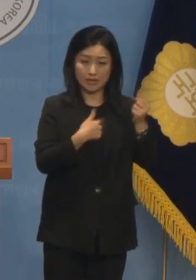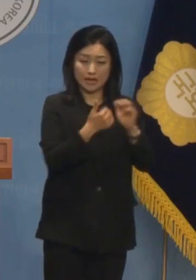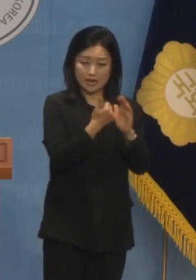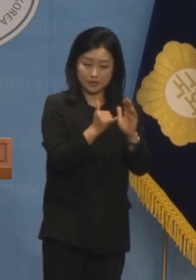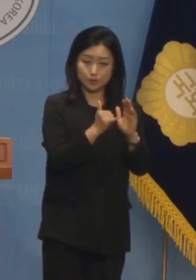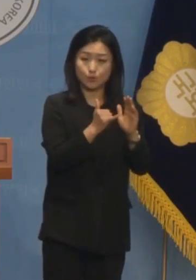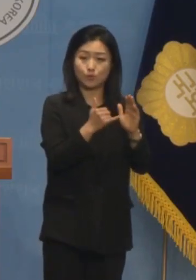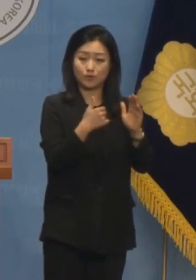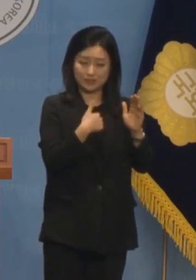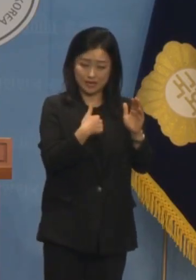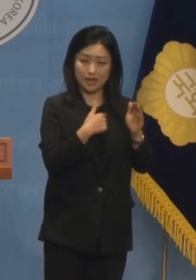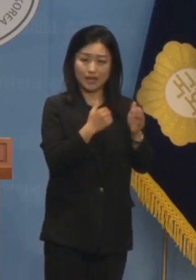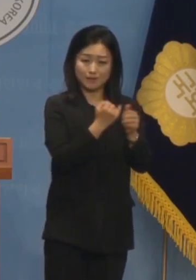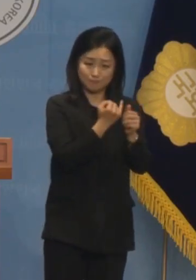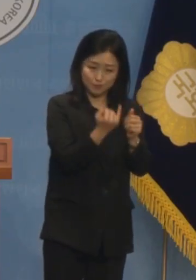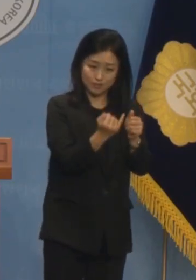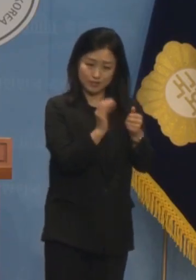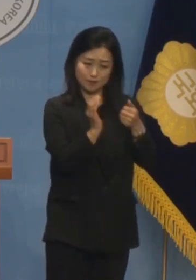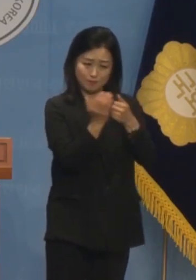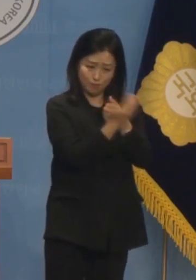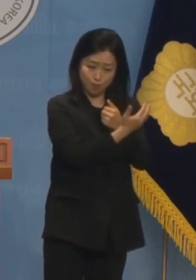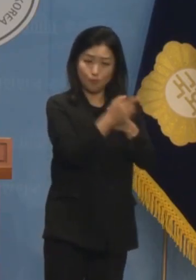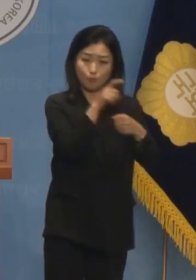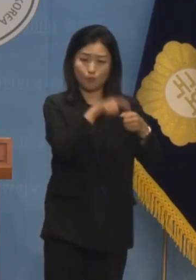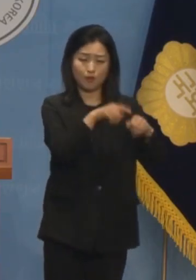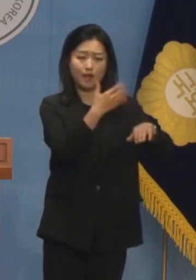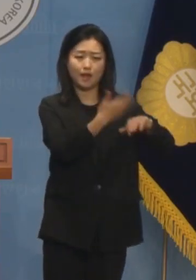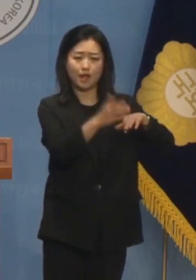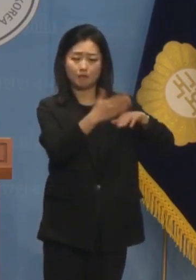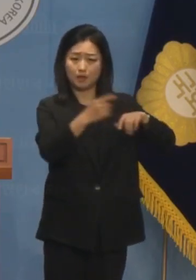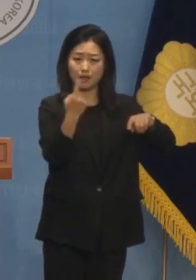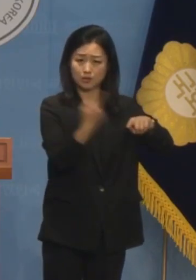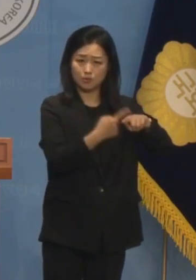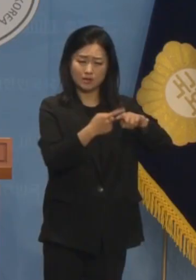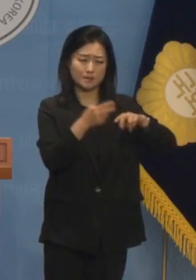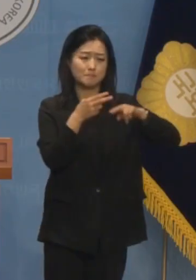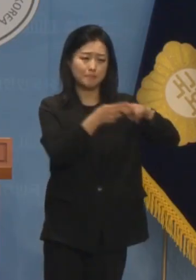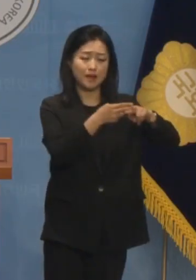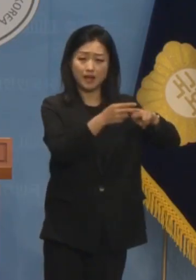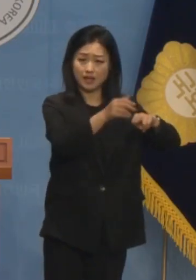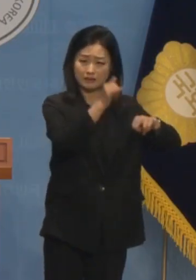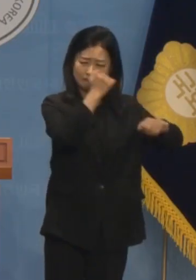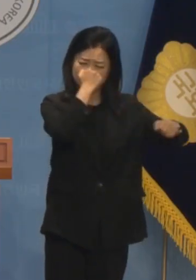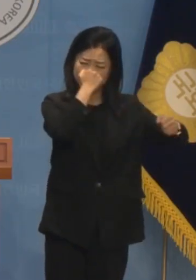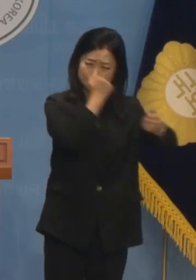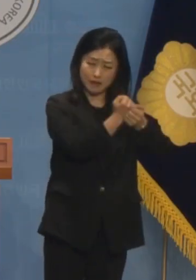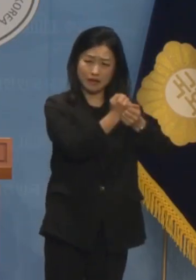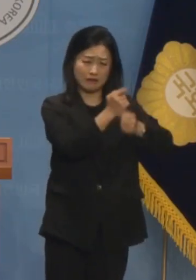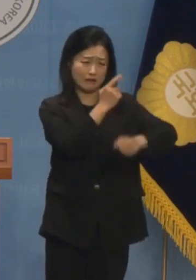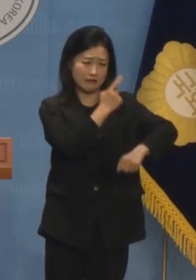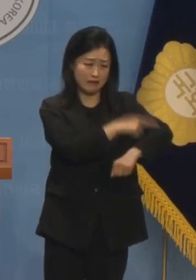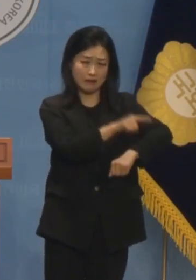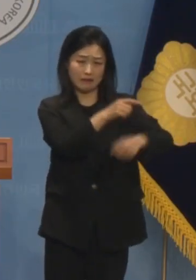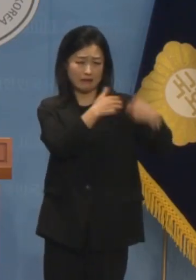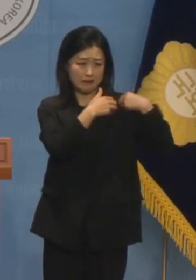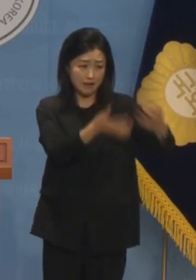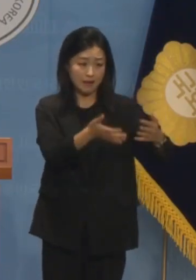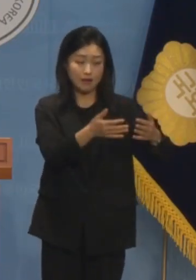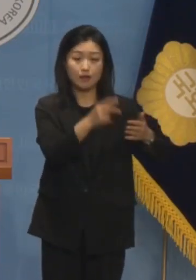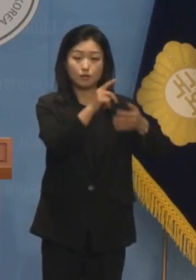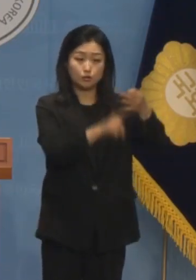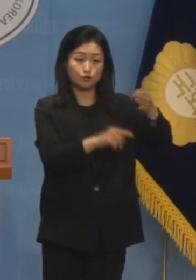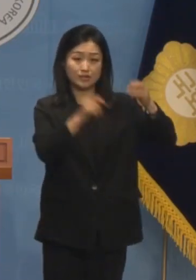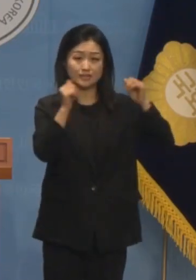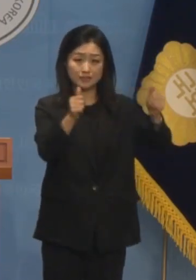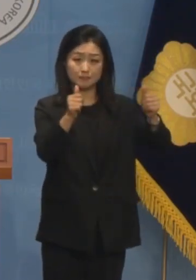측근을 위해서 깡패처럼 굴고 있습니다. 무도하고 무능하고 무책임한 윤석열 정권이 심판받는